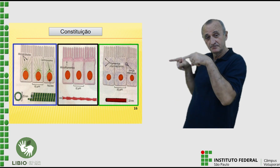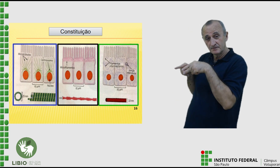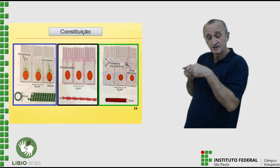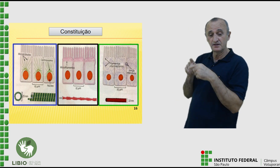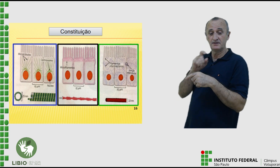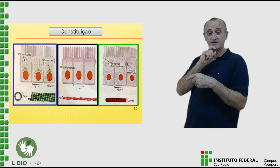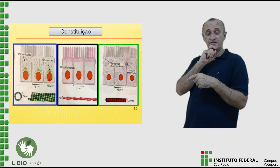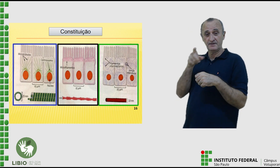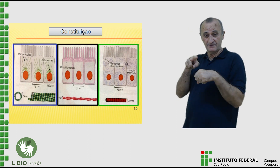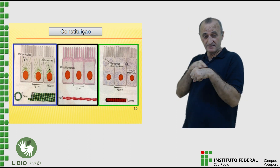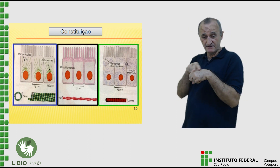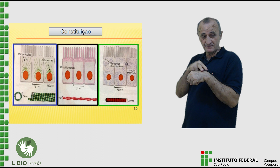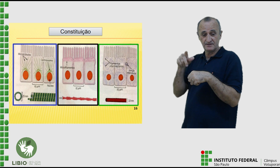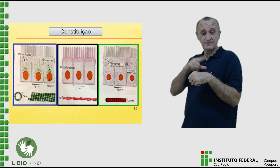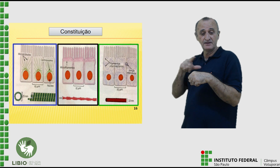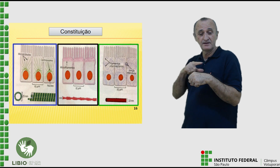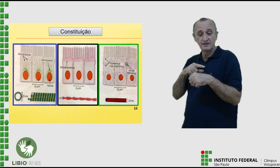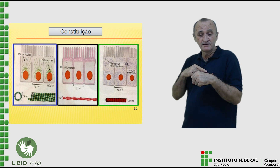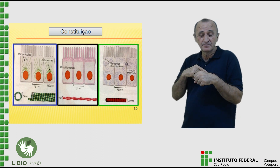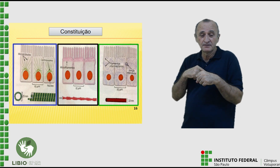E no retângulo verde,